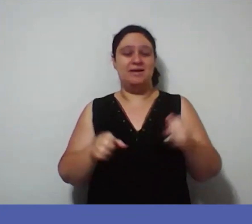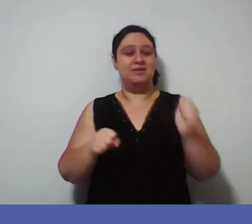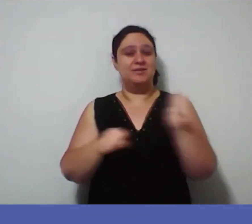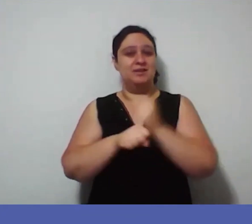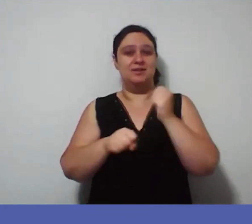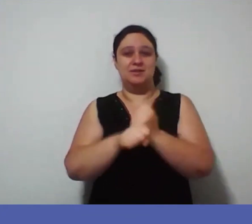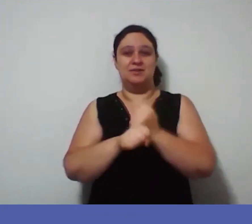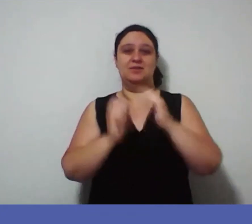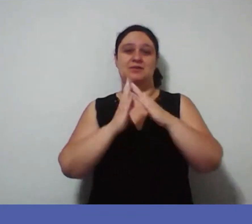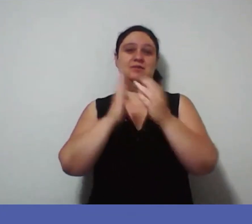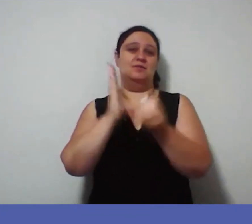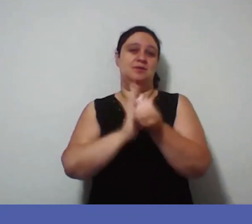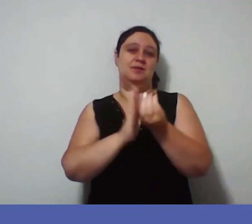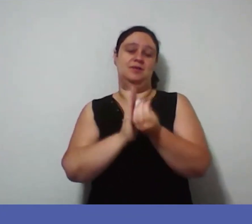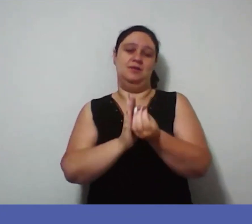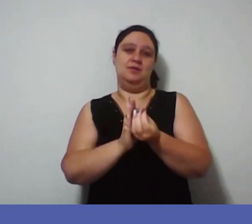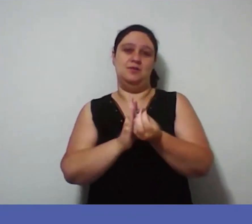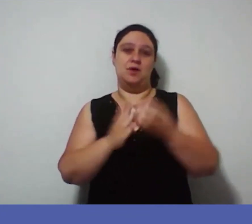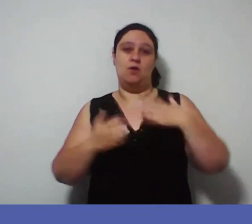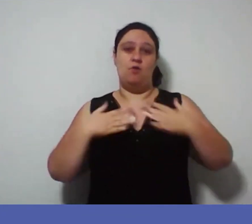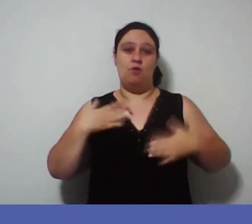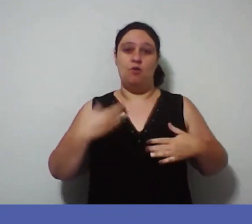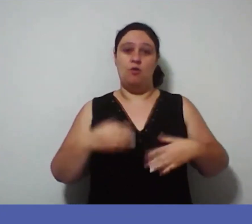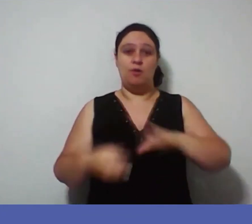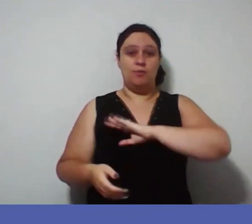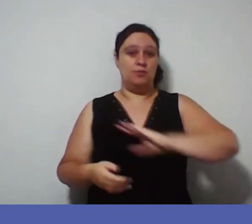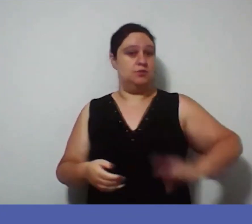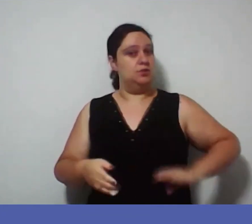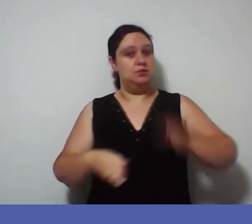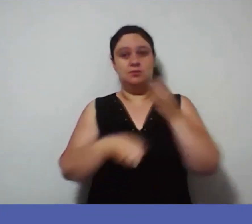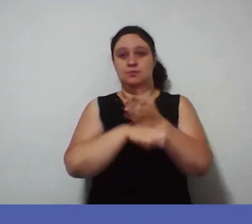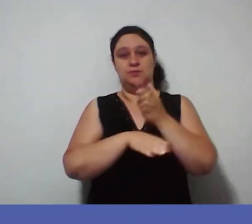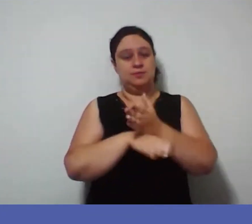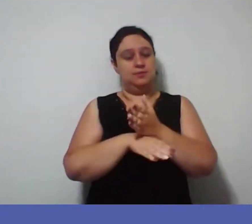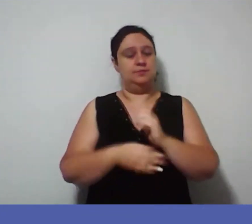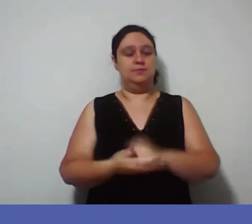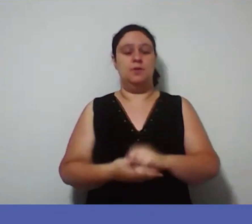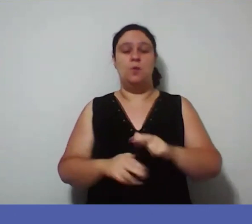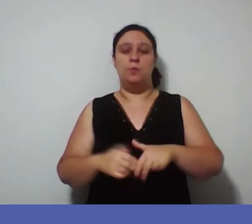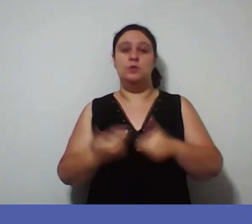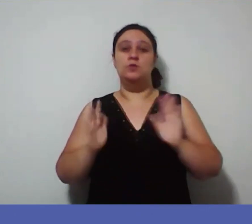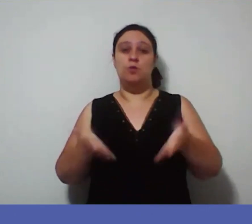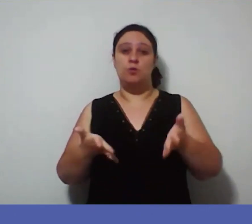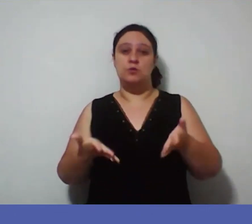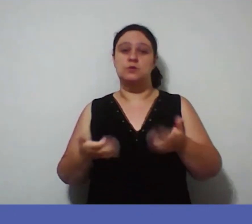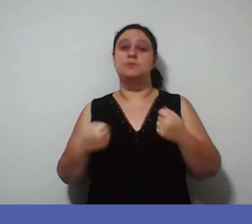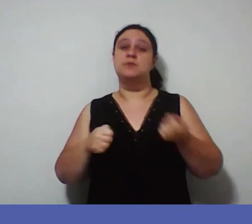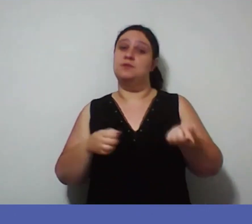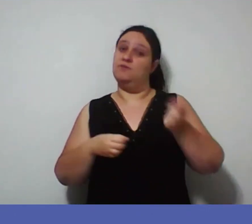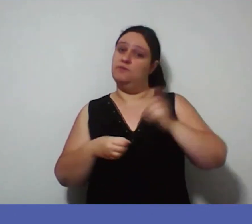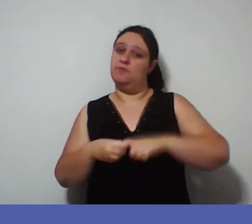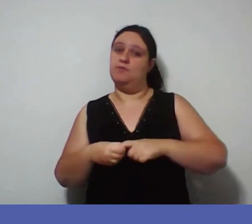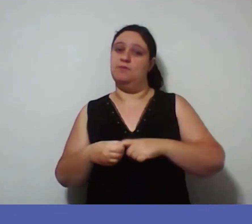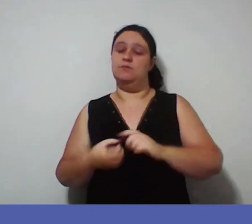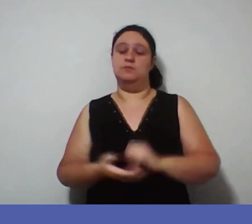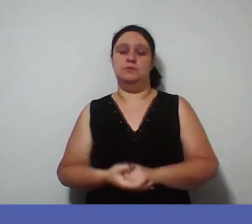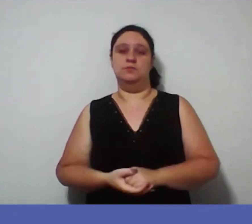corpo de Cristo. Por isso, irmãos, hoje vamos restaurar tudo isso. E vou terminar